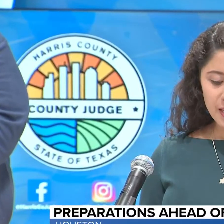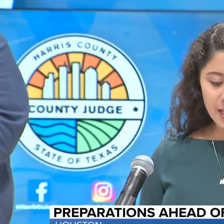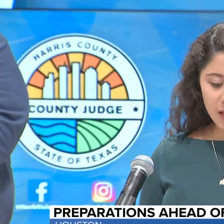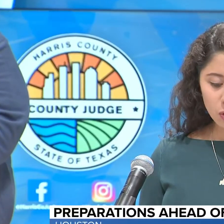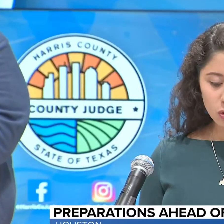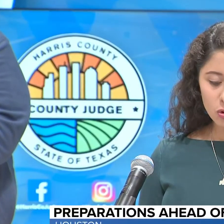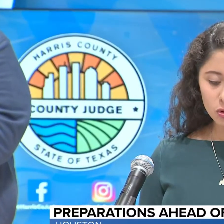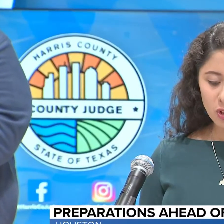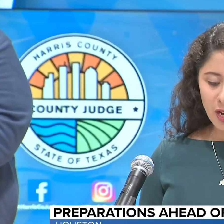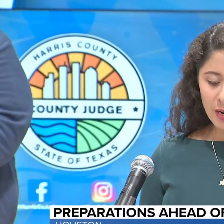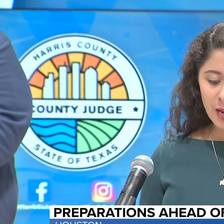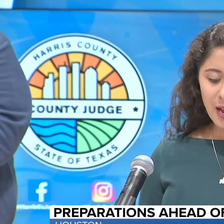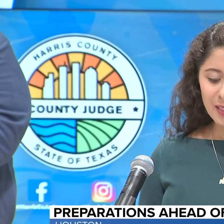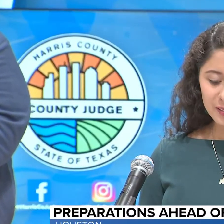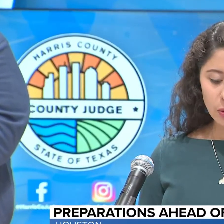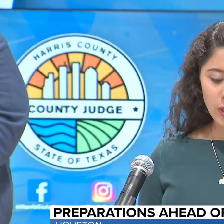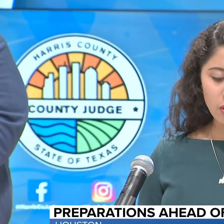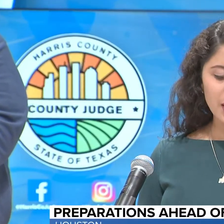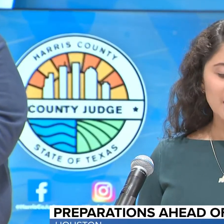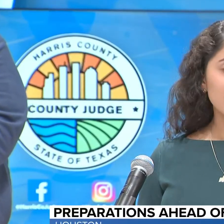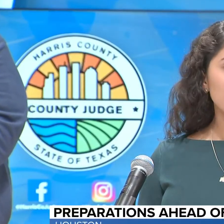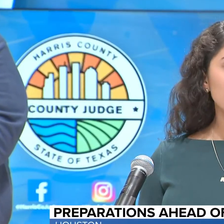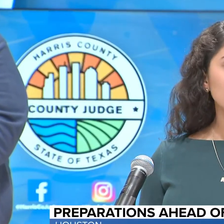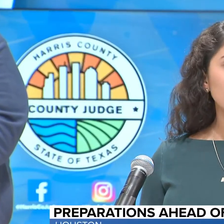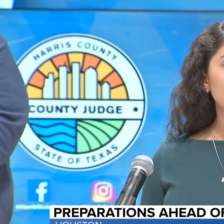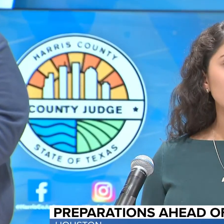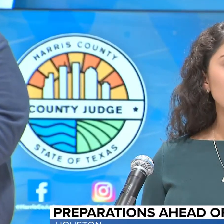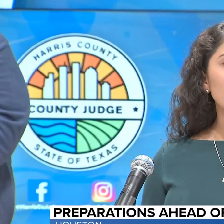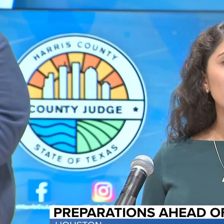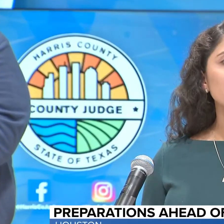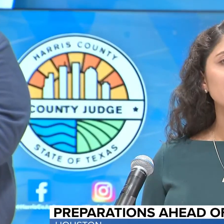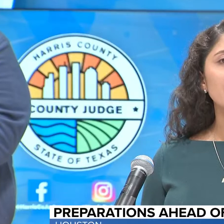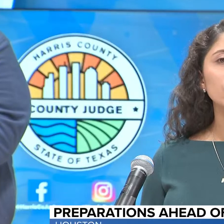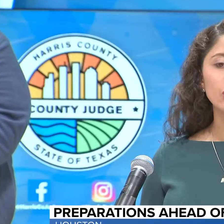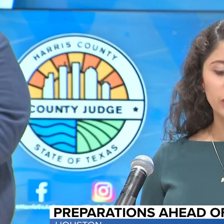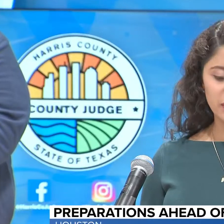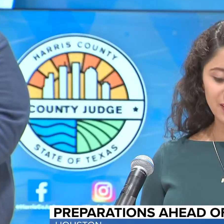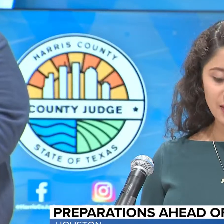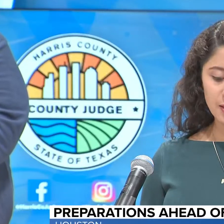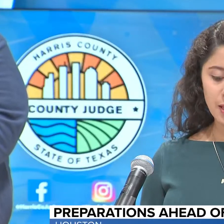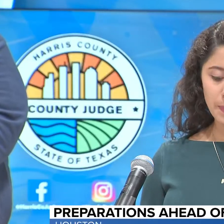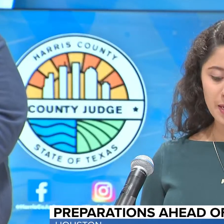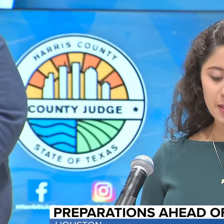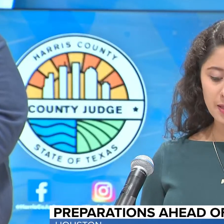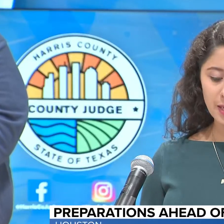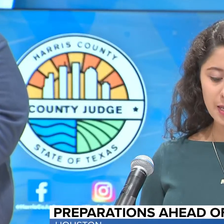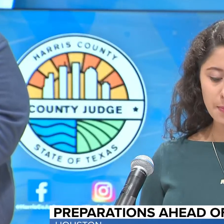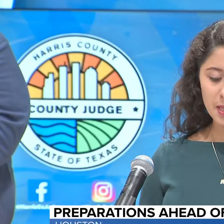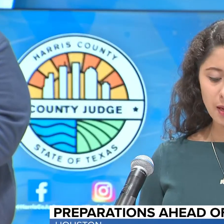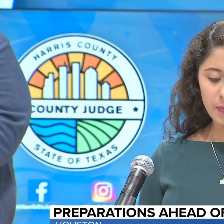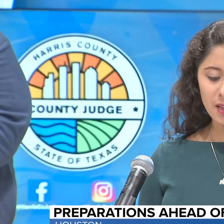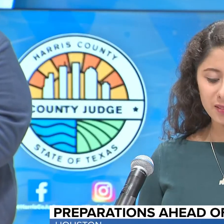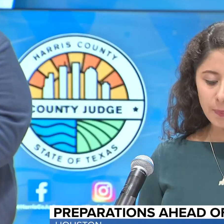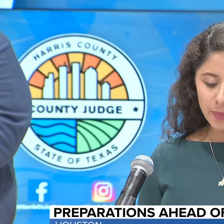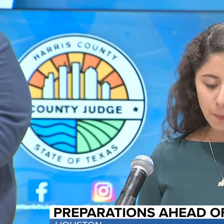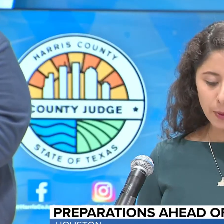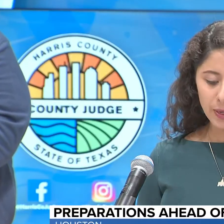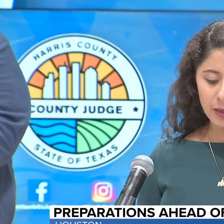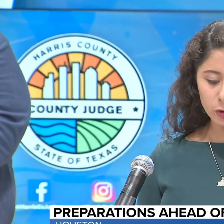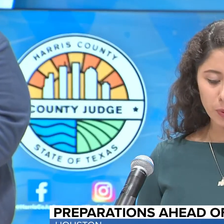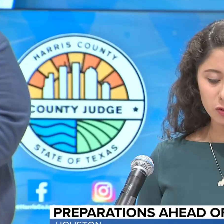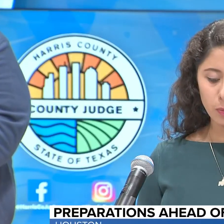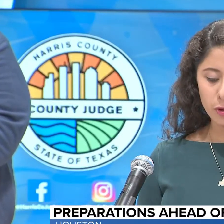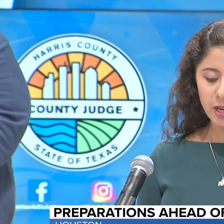Texas, y ellos nos han asegurado que la red eléctrica tendrá capacidad suficiente para atender la demanda y que están